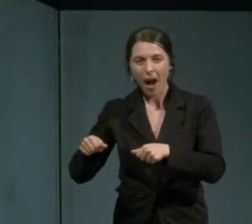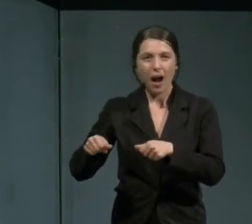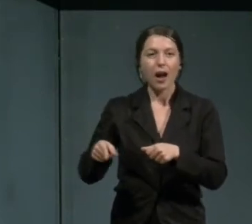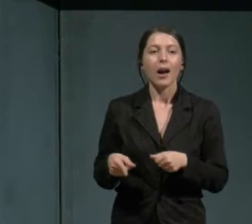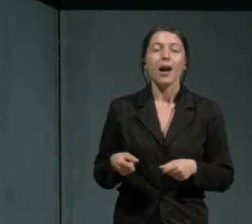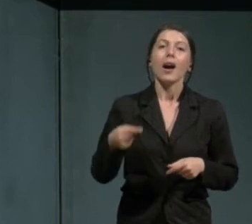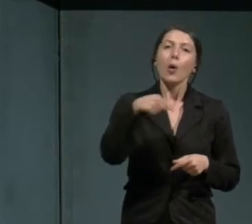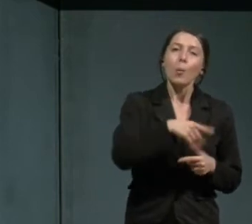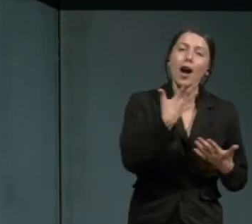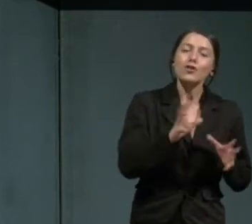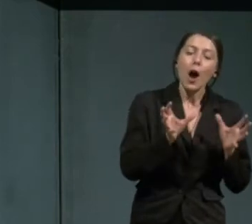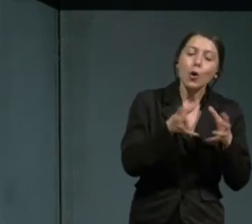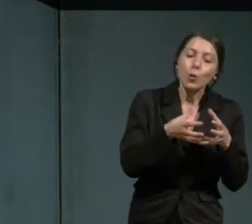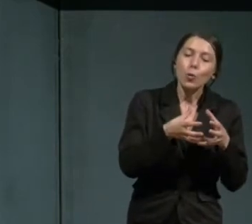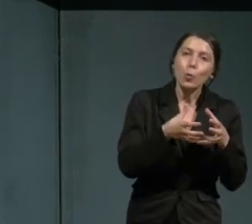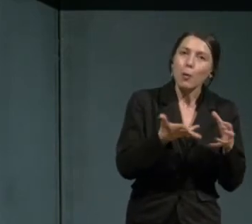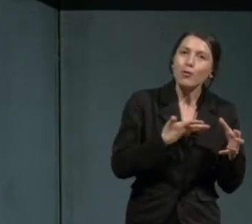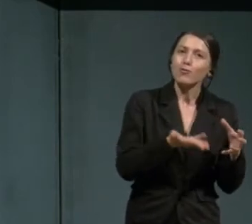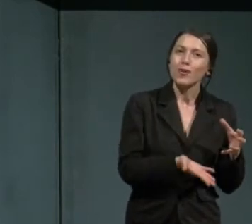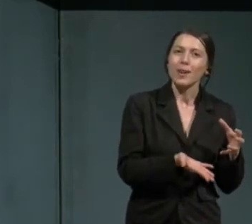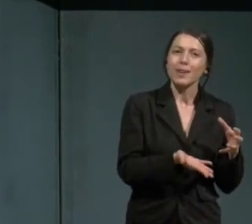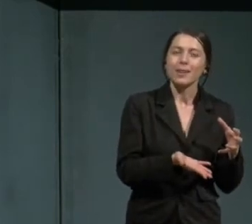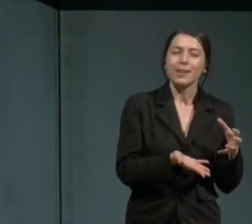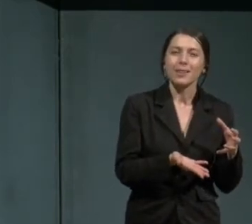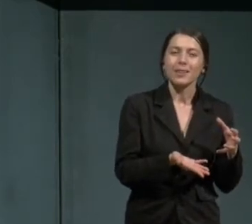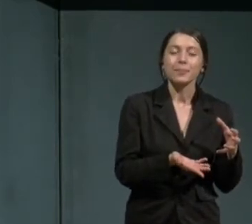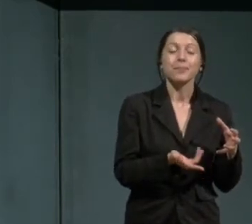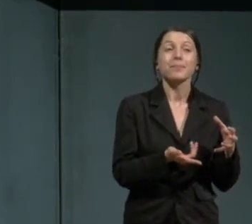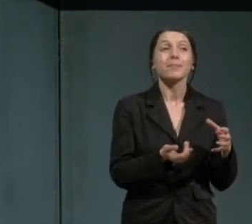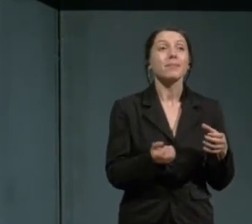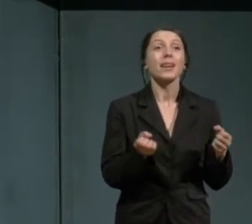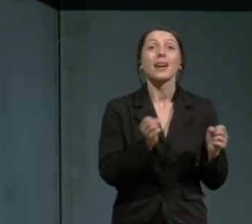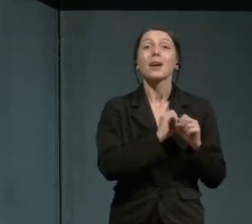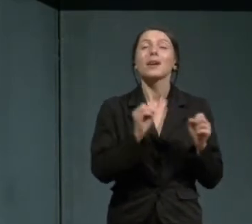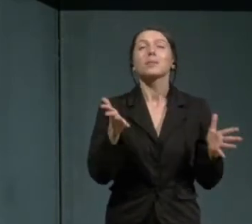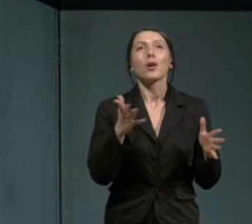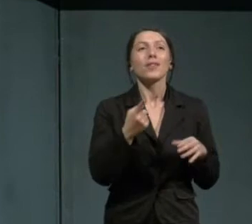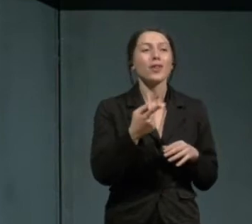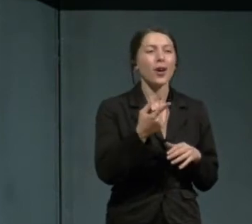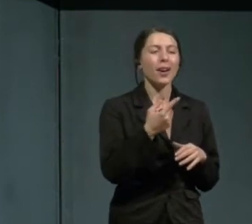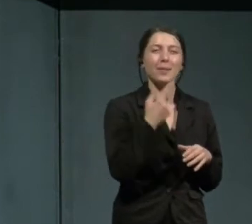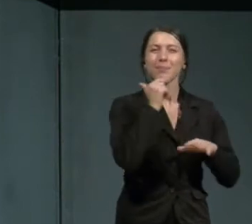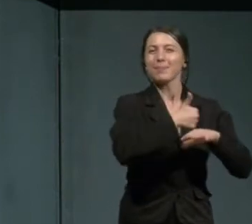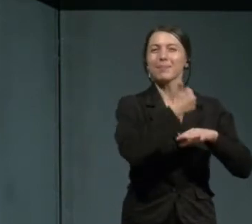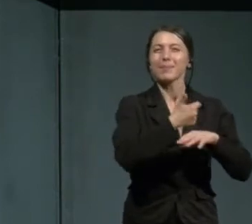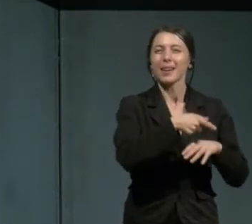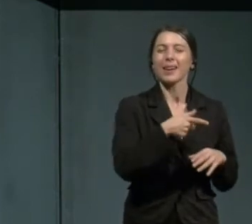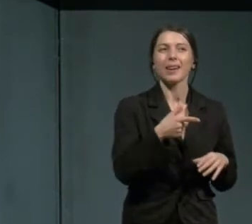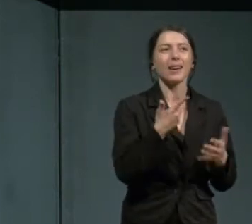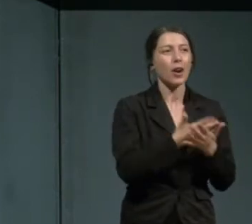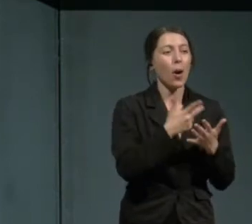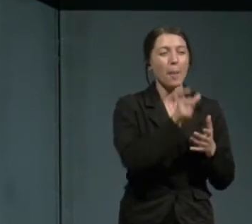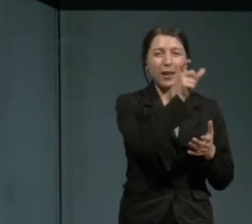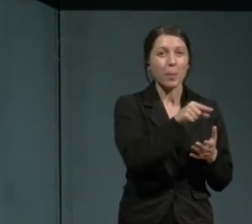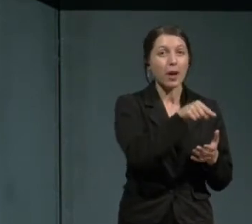questo aspetto collettivo c'era già un gruppo e di colpo il personaggio del romanzo non esiste